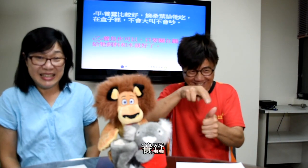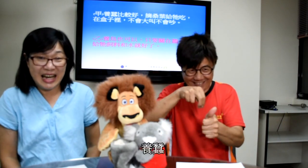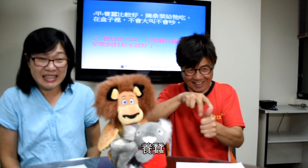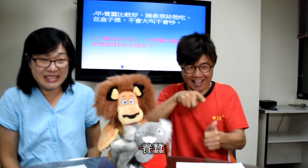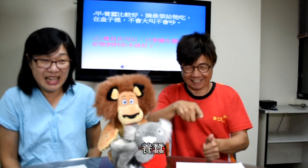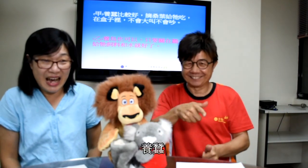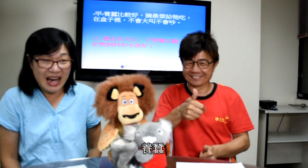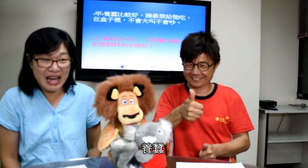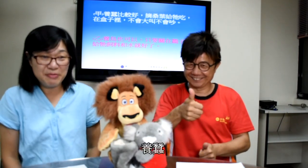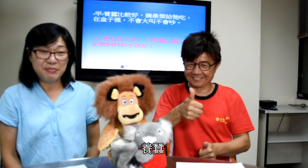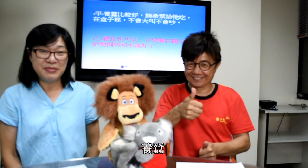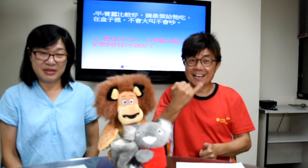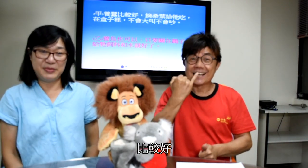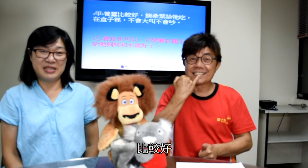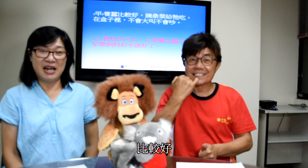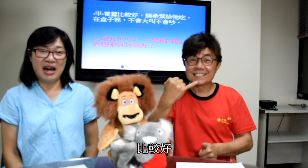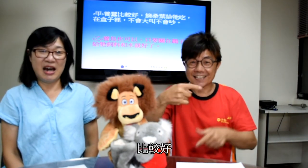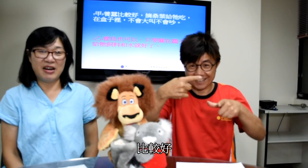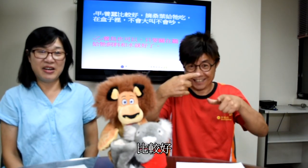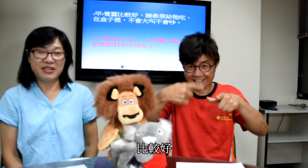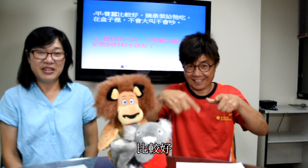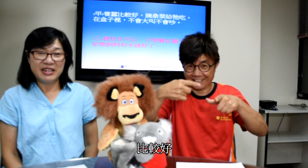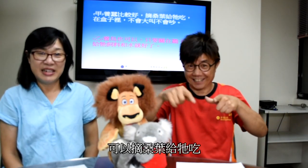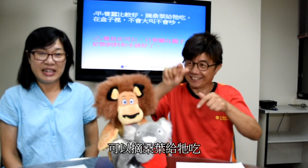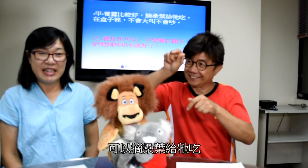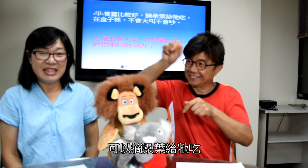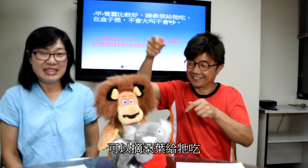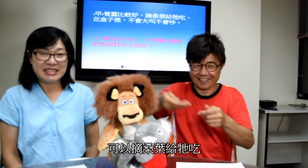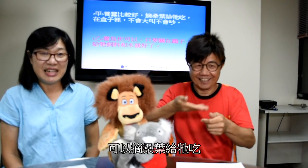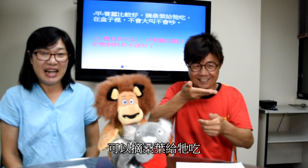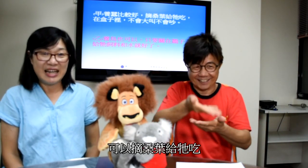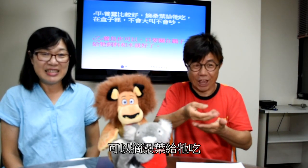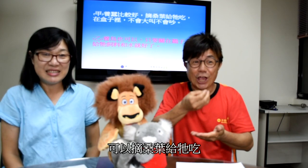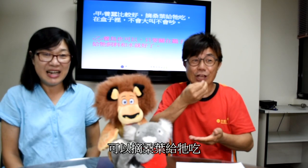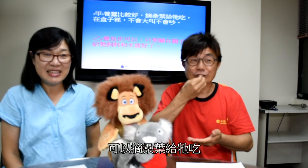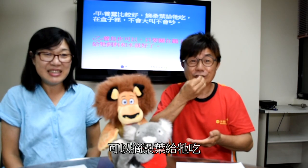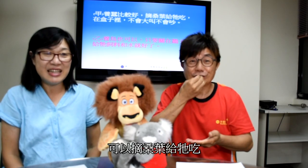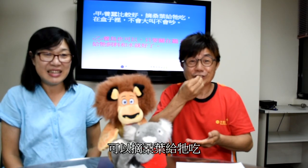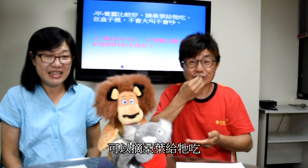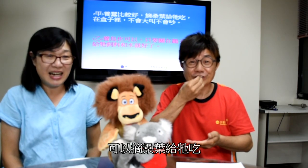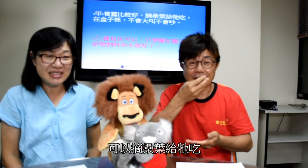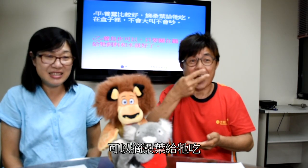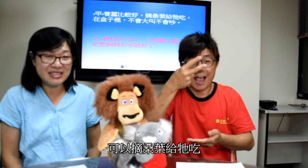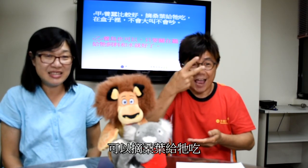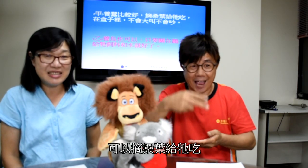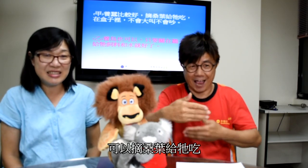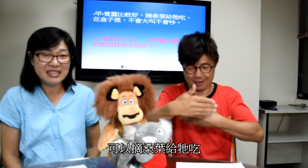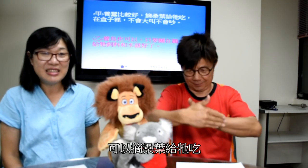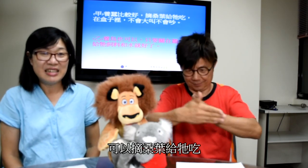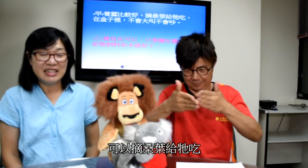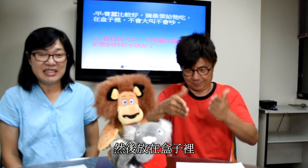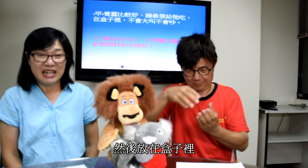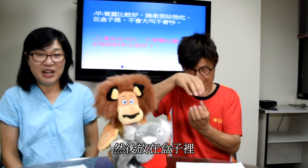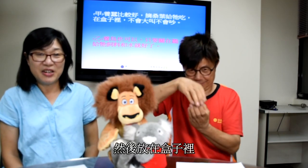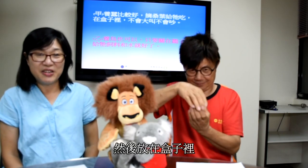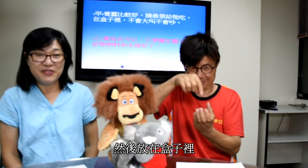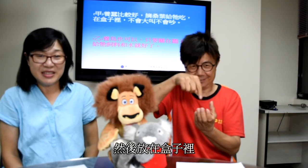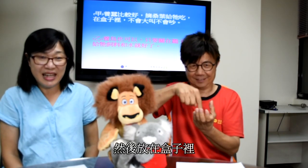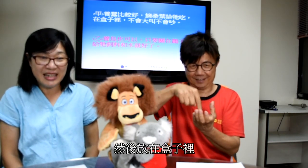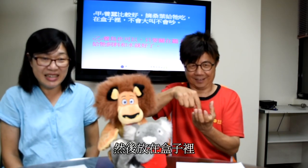养蚕比较好，可以摘桑叶给它吃，然后放在盒子